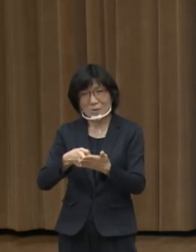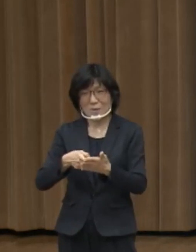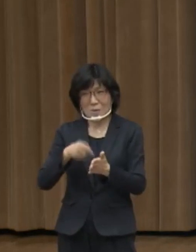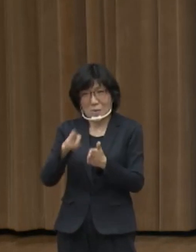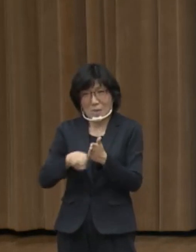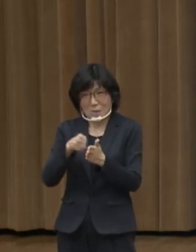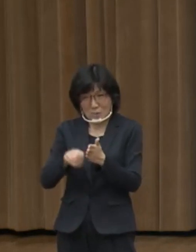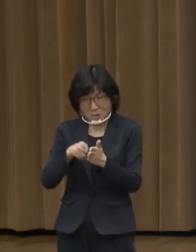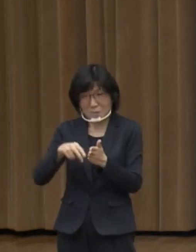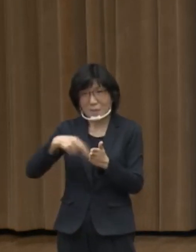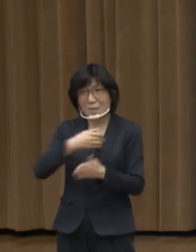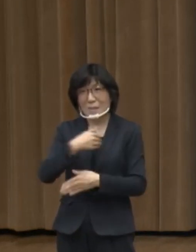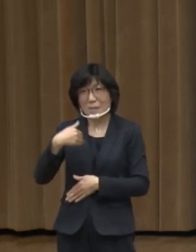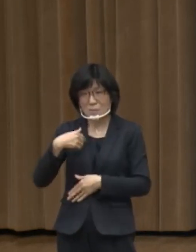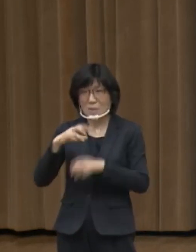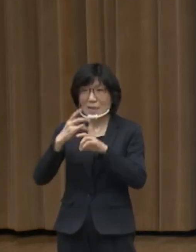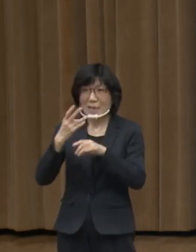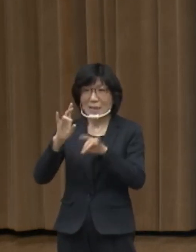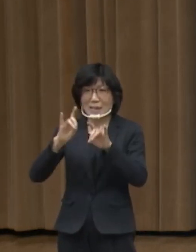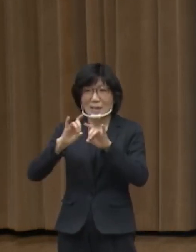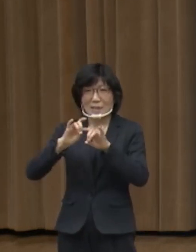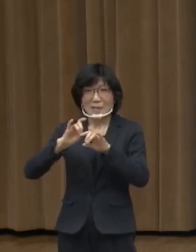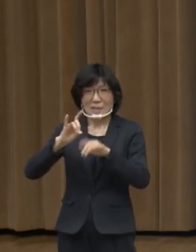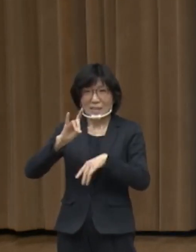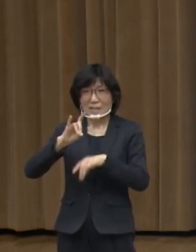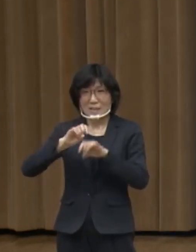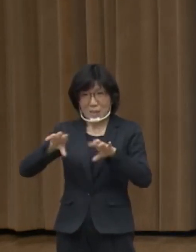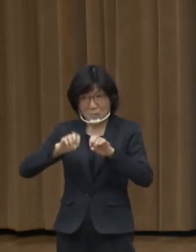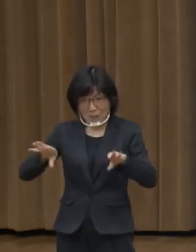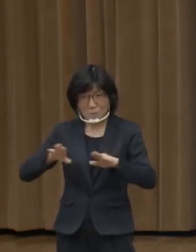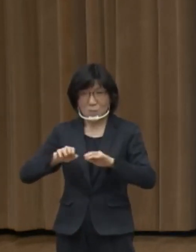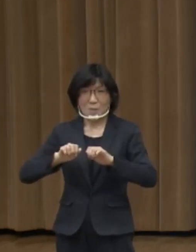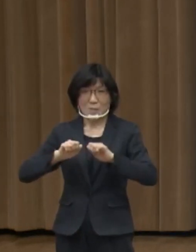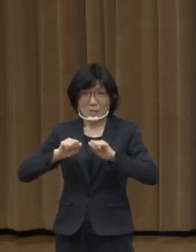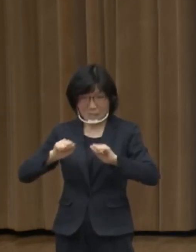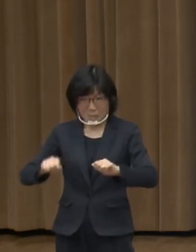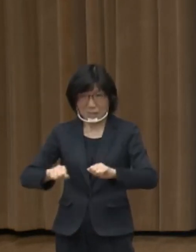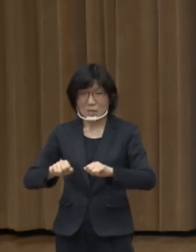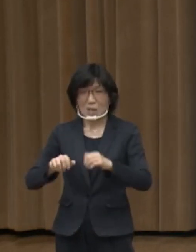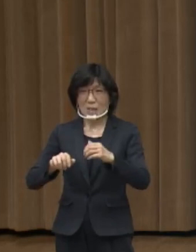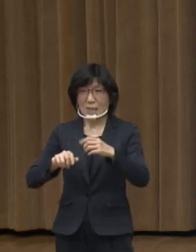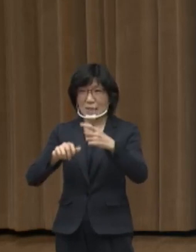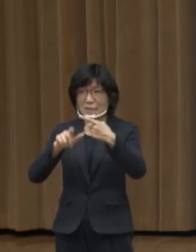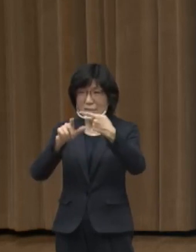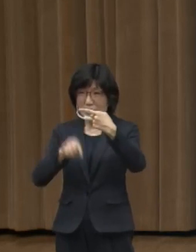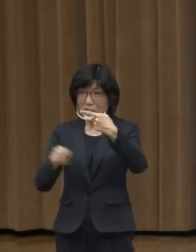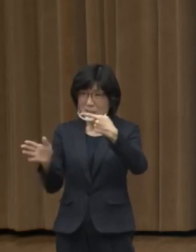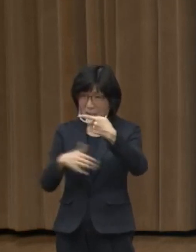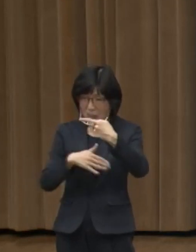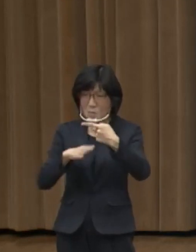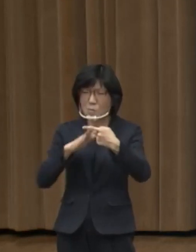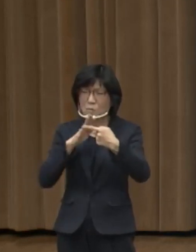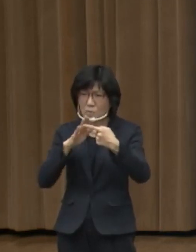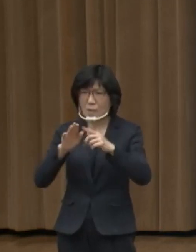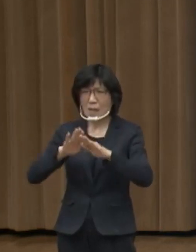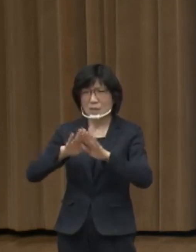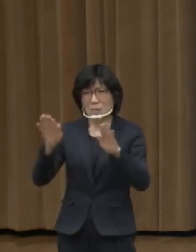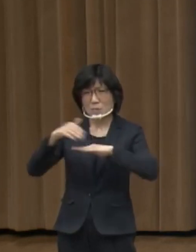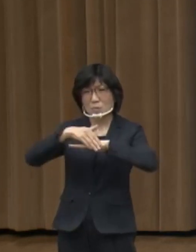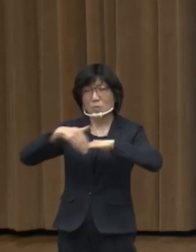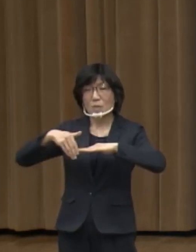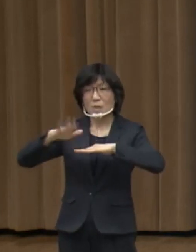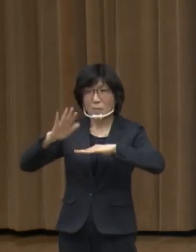応援キャンペーンを4月から開始をいたします。どちらも本年1月から事業を開始する予定でありました